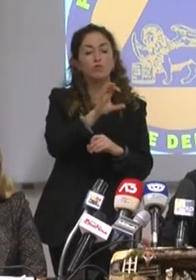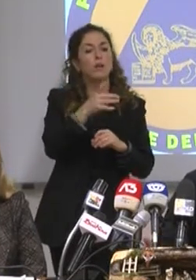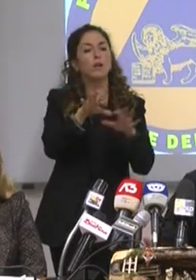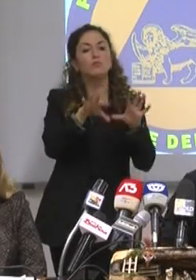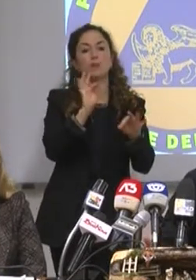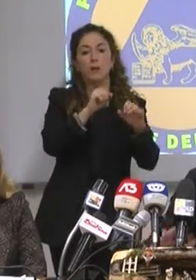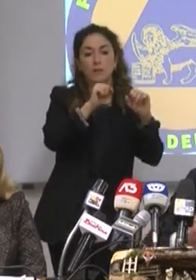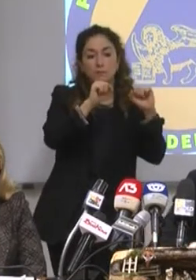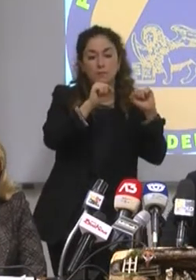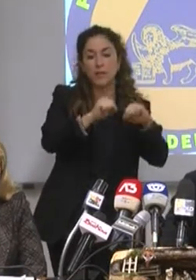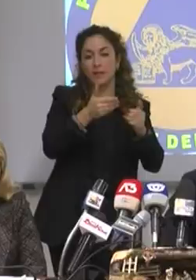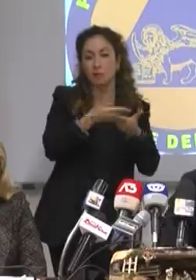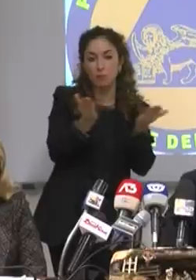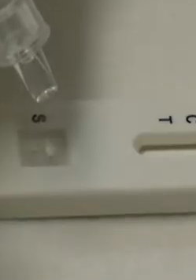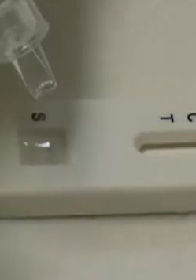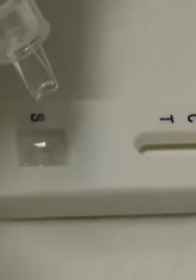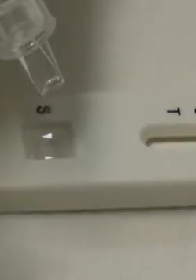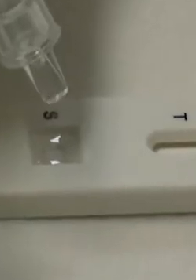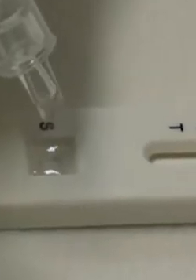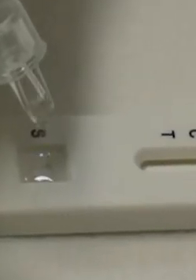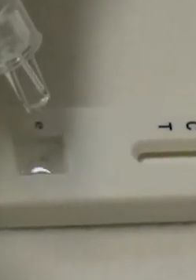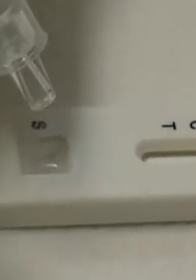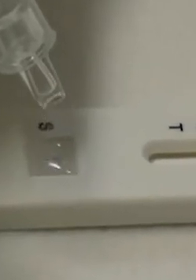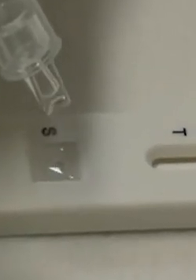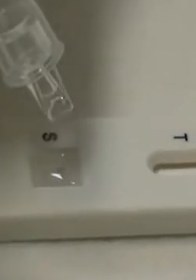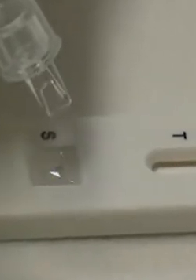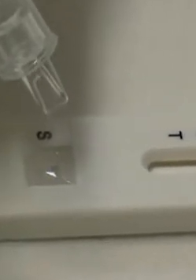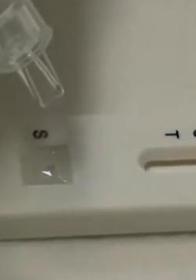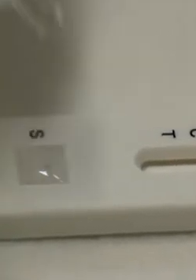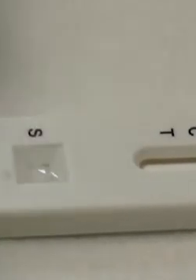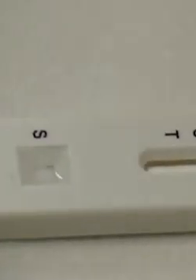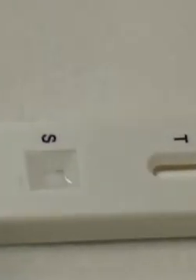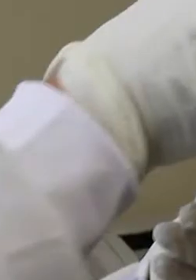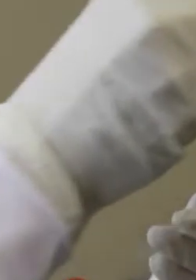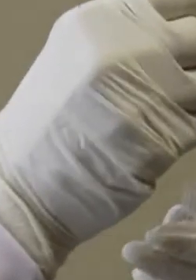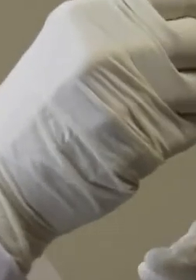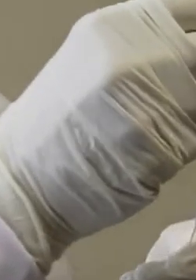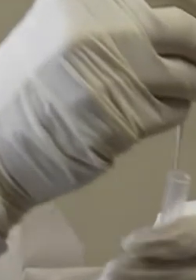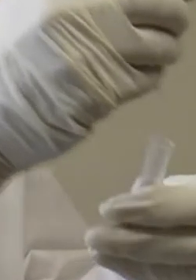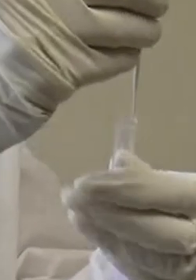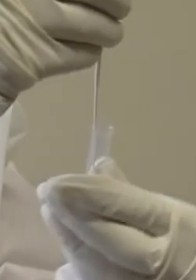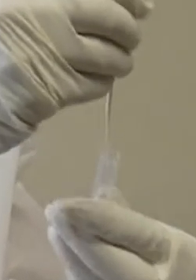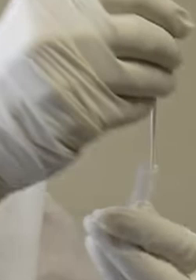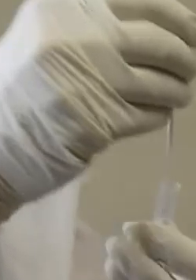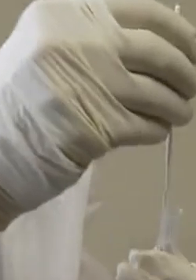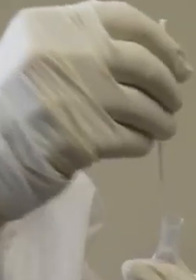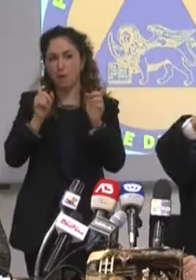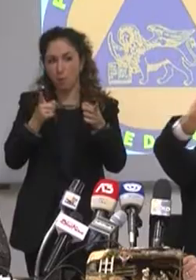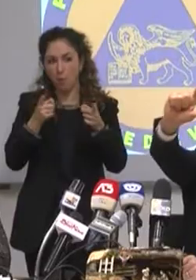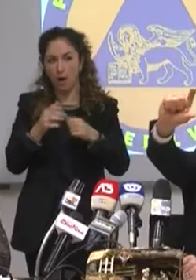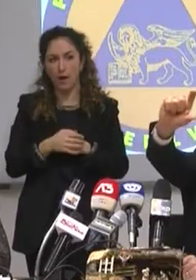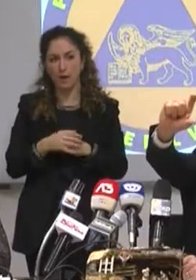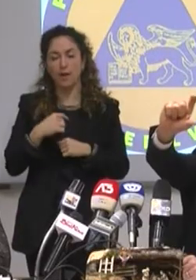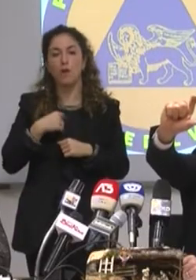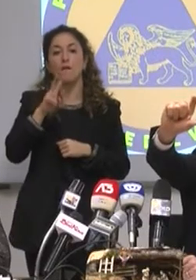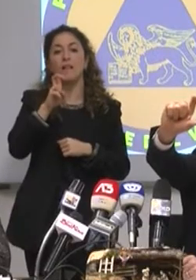testare alcune popolazioni e altre no. Non solo, nel conteggio dei tamponi confluiscono rapidi e molecolari. Se io faccio